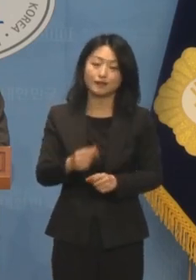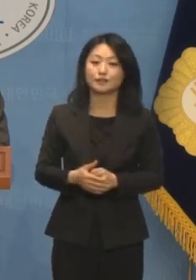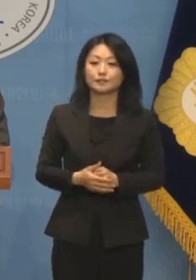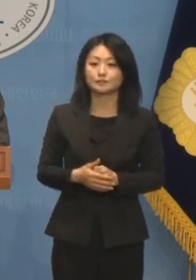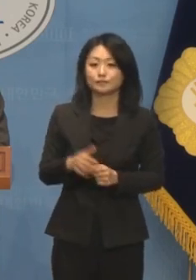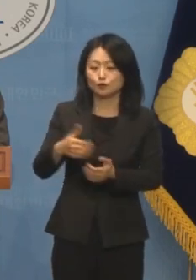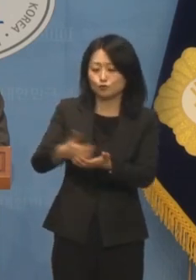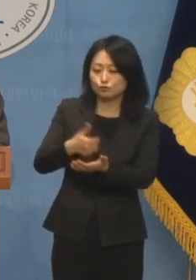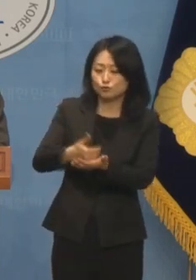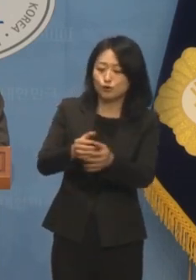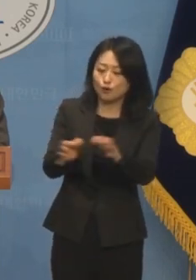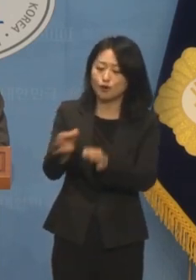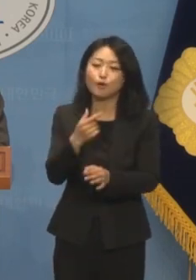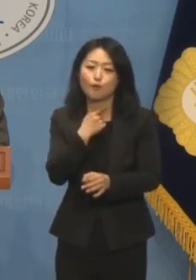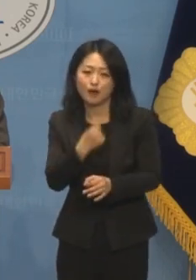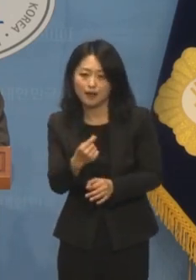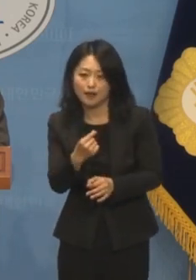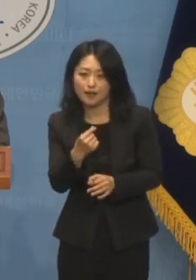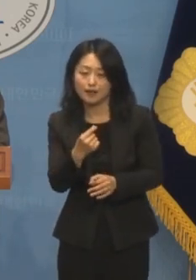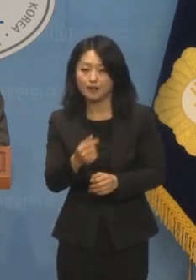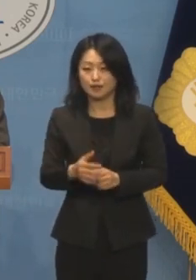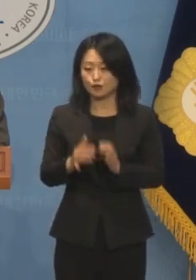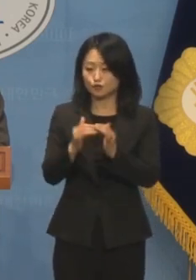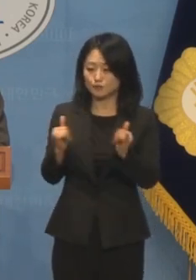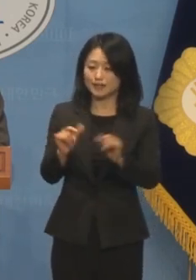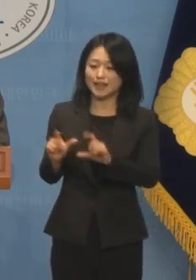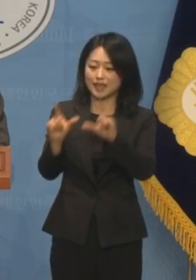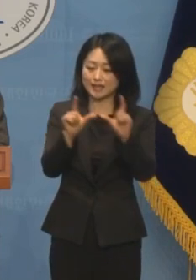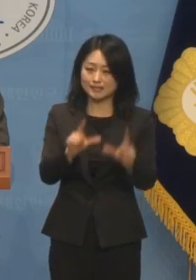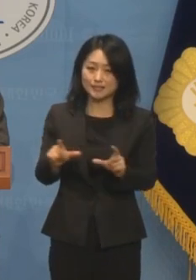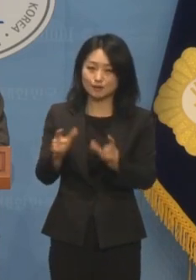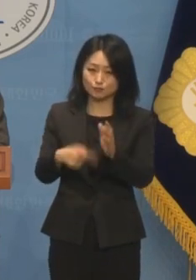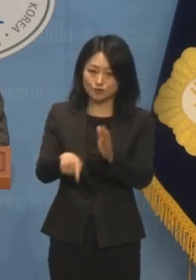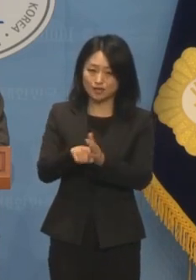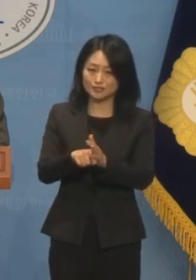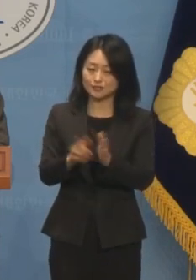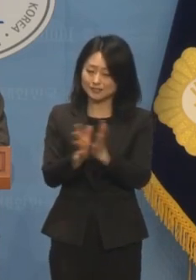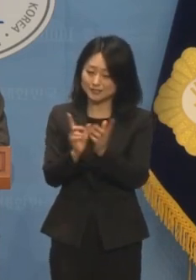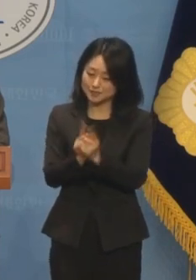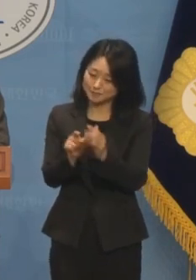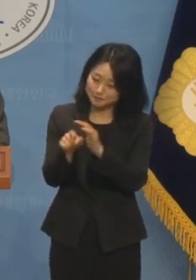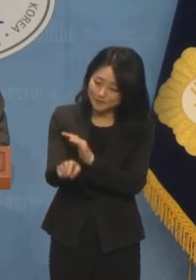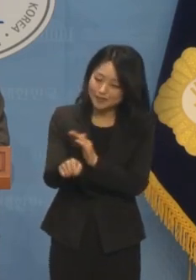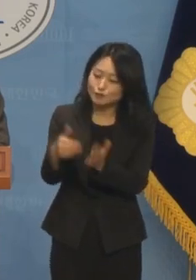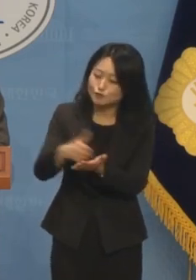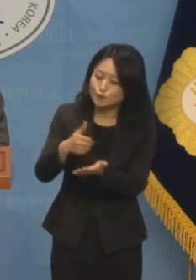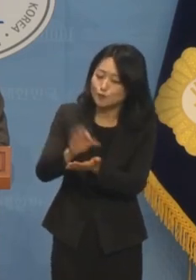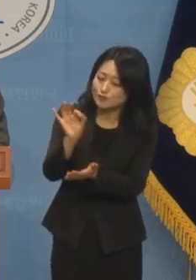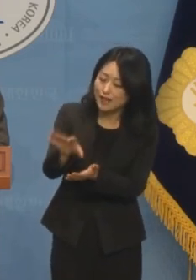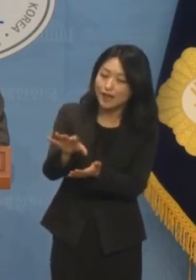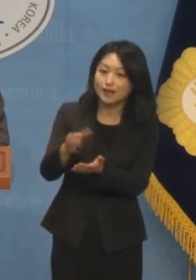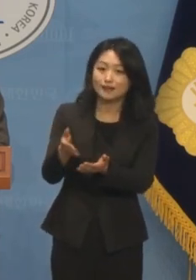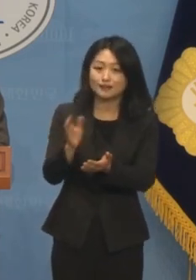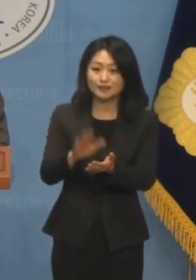오래입니다. 국민들은 살림에 보태기 위해 수고로움도 마다하지 않는데 나라가 보탬이 되기는커녕 짐이